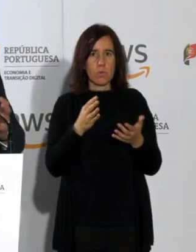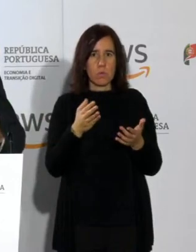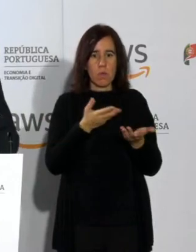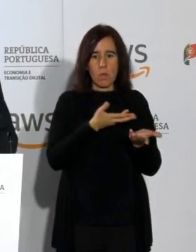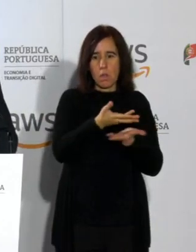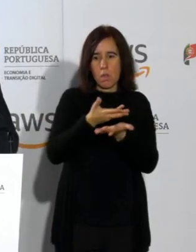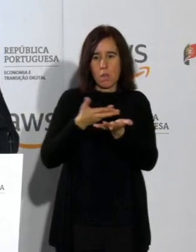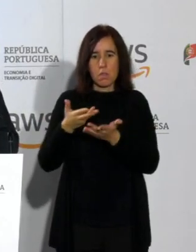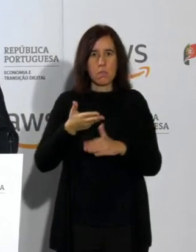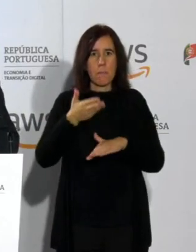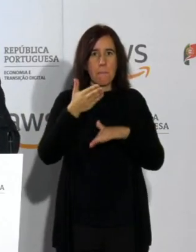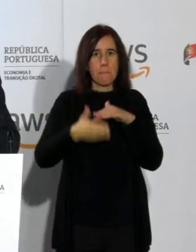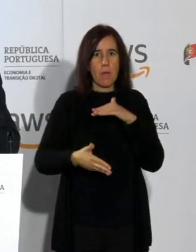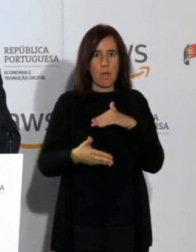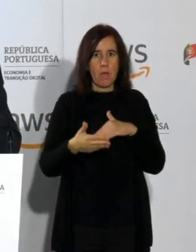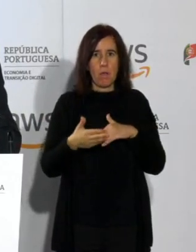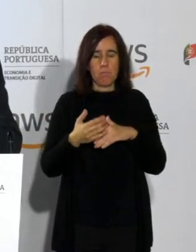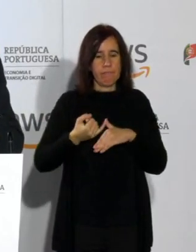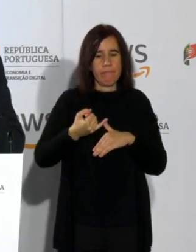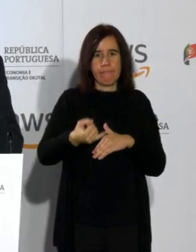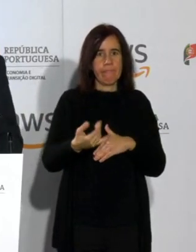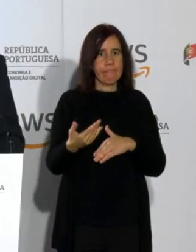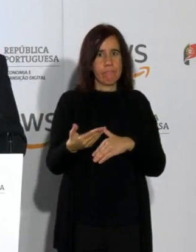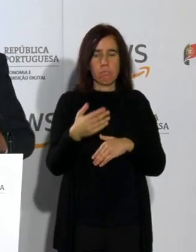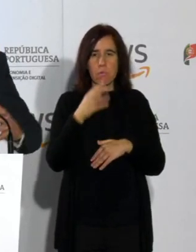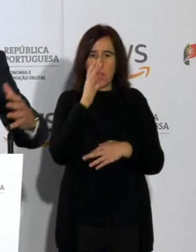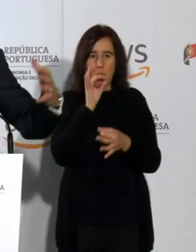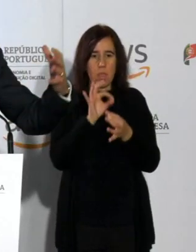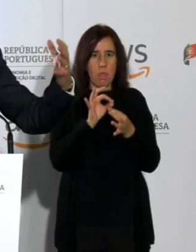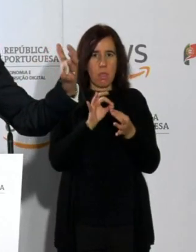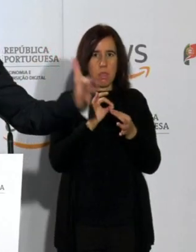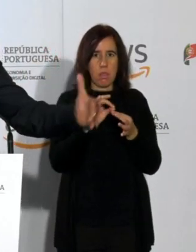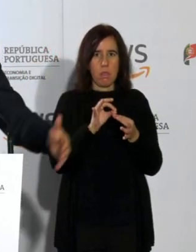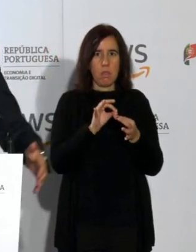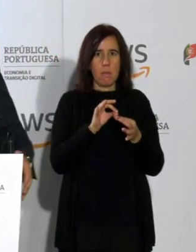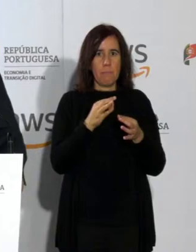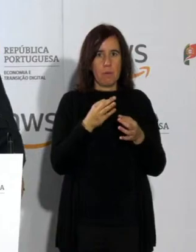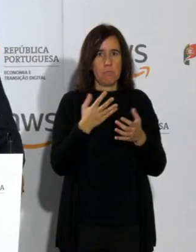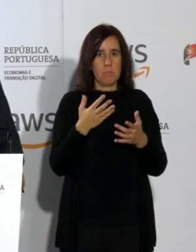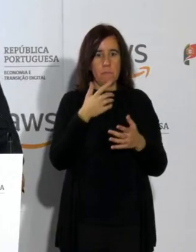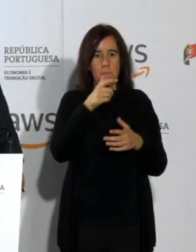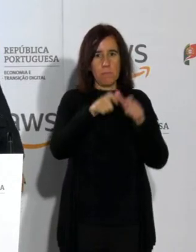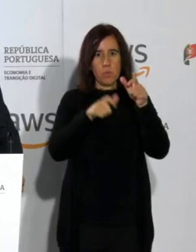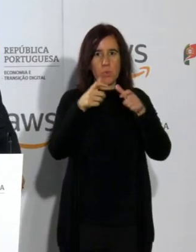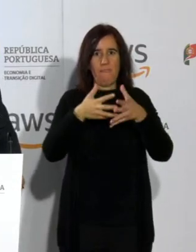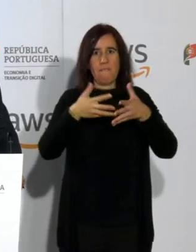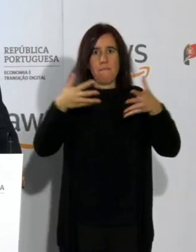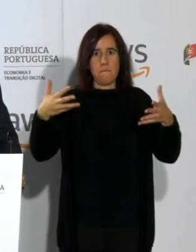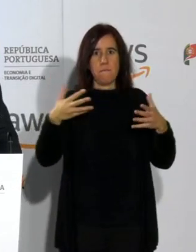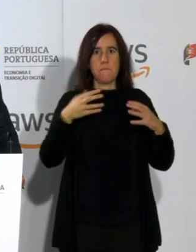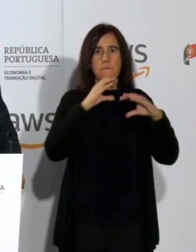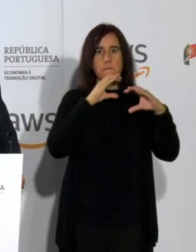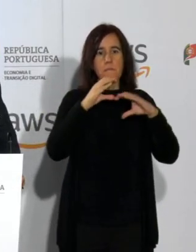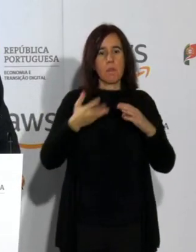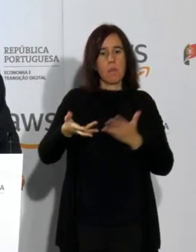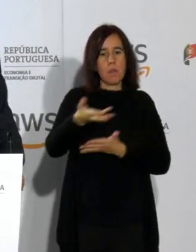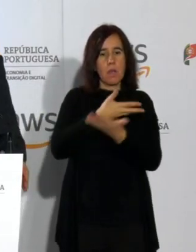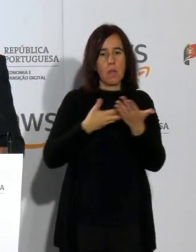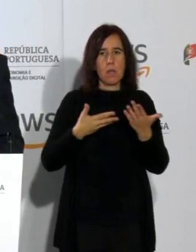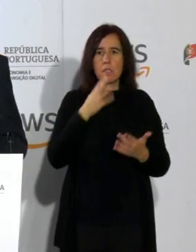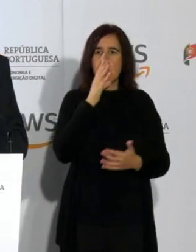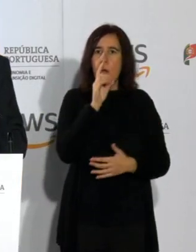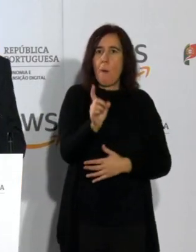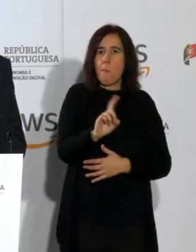um momento para o outro, de uma dimensão muito pequena, para um número muito grande de pessoas com quem se comunicavam, não seria